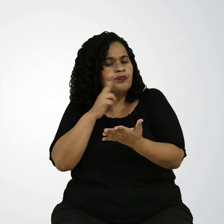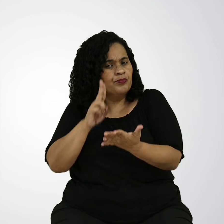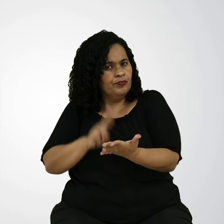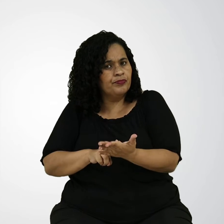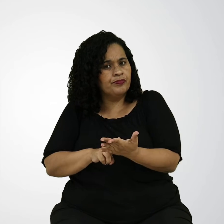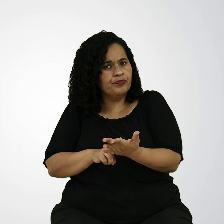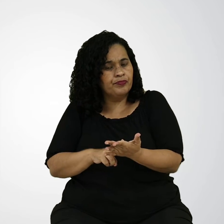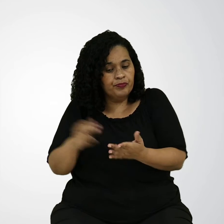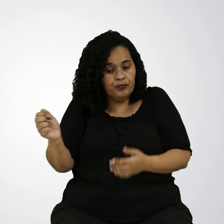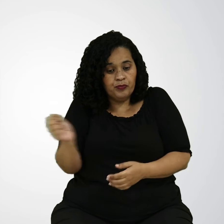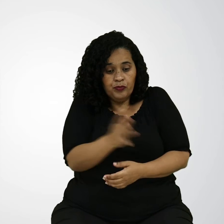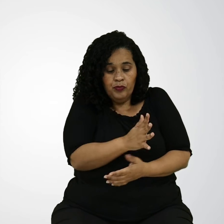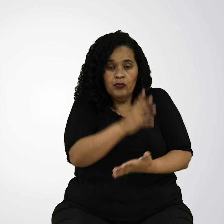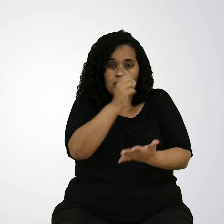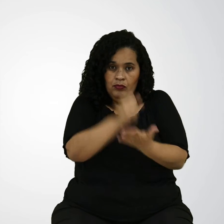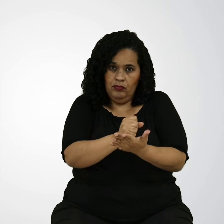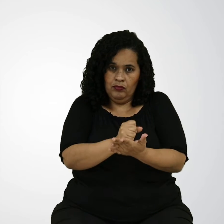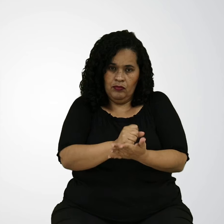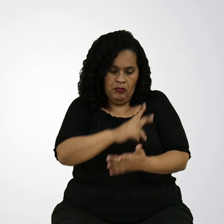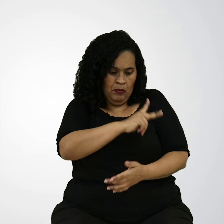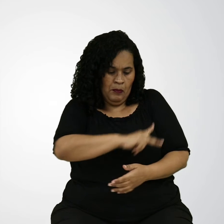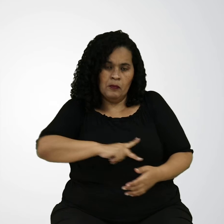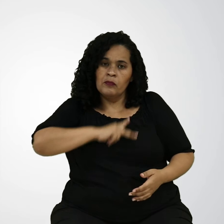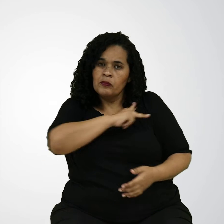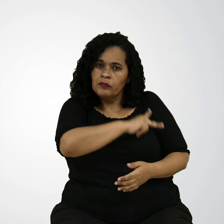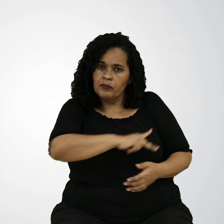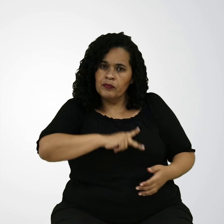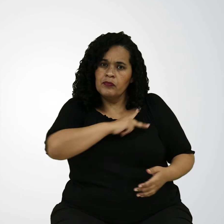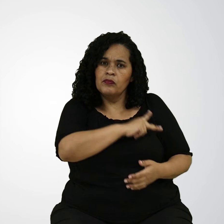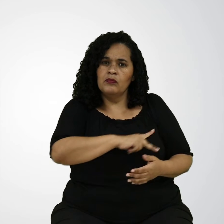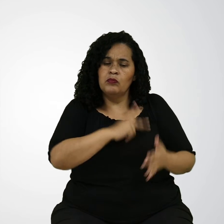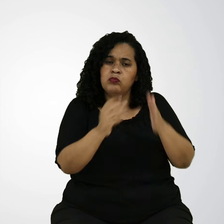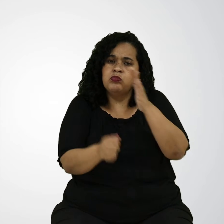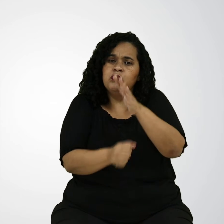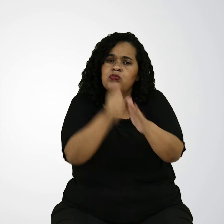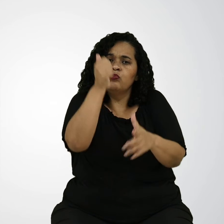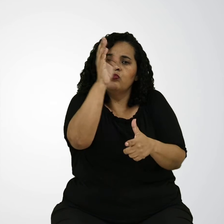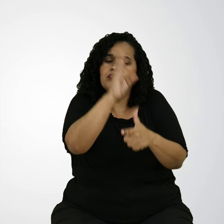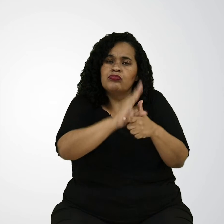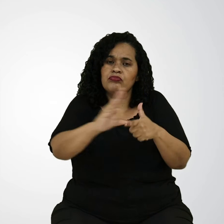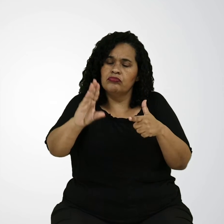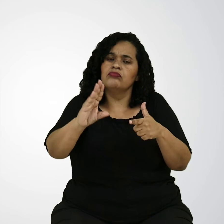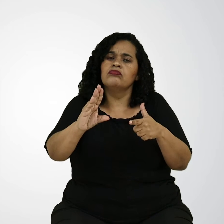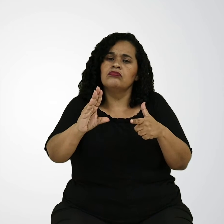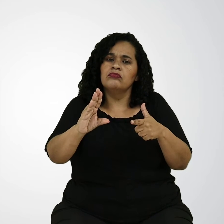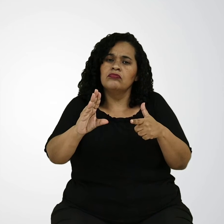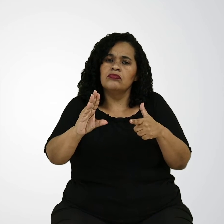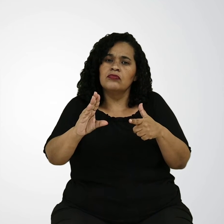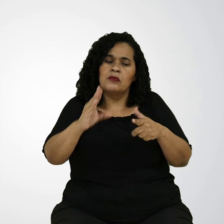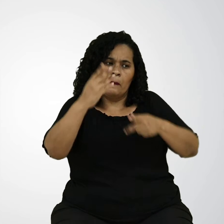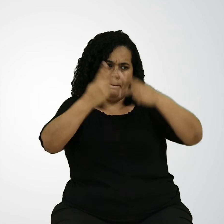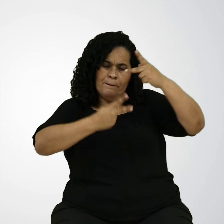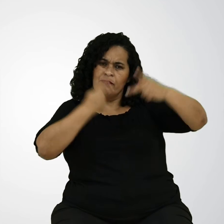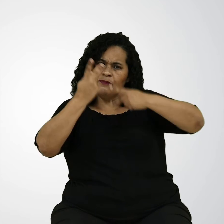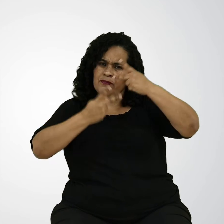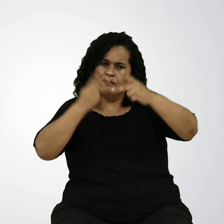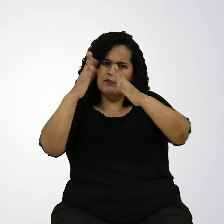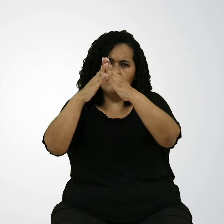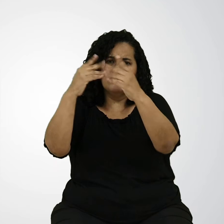Novo Testamento. Paulo, por exemplo, combateu em 1 Coríntios esse gnosticismo libertino, quando ele fala lá para a igreja de